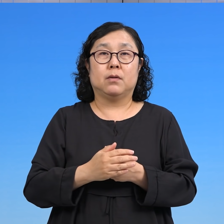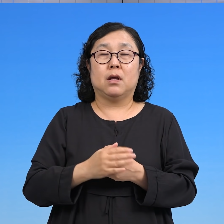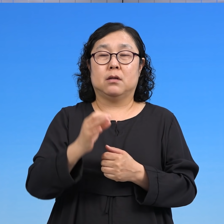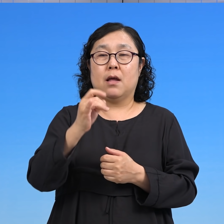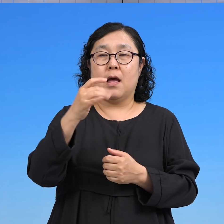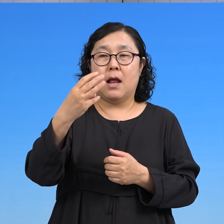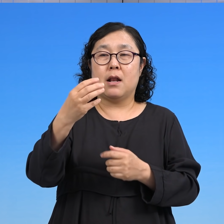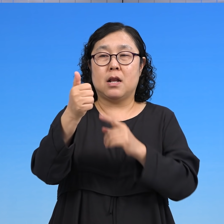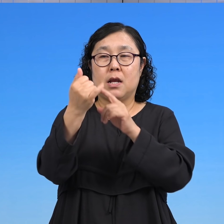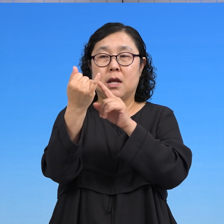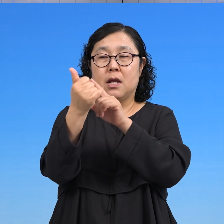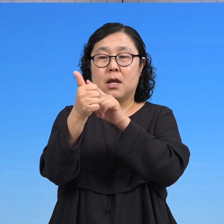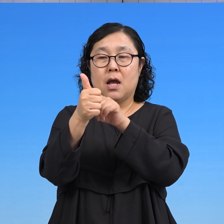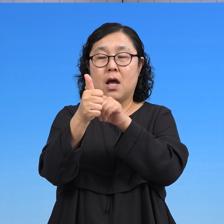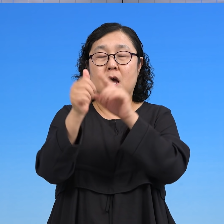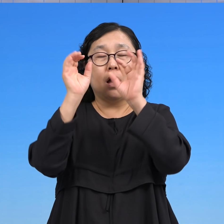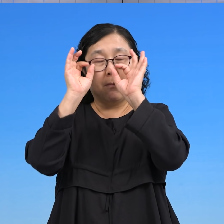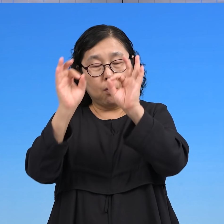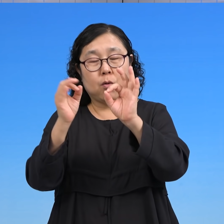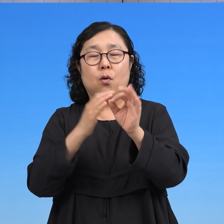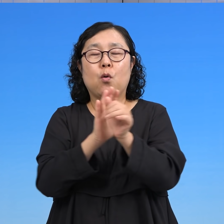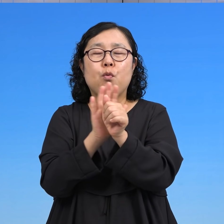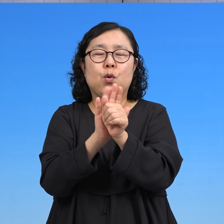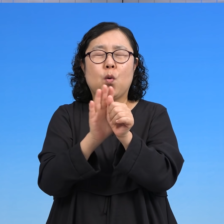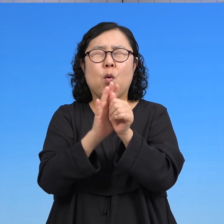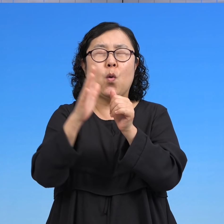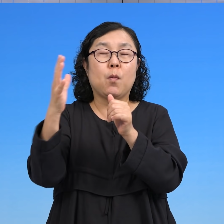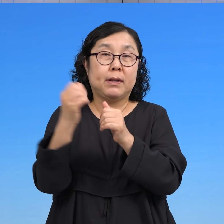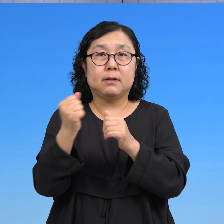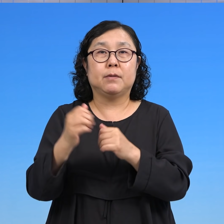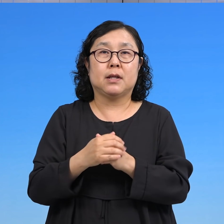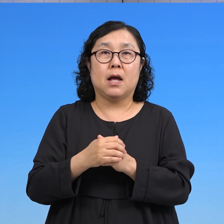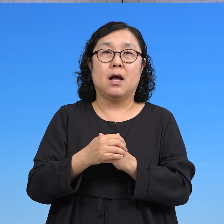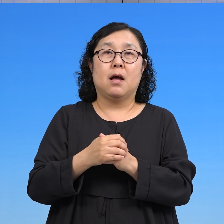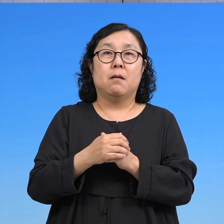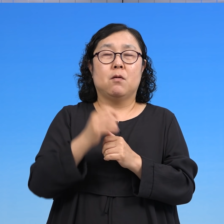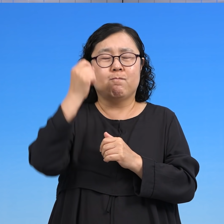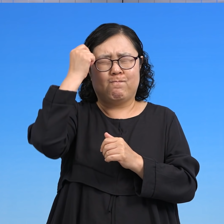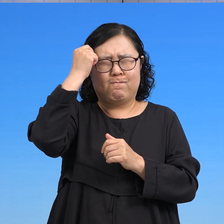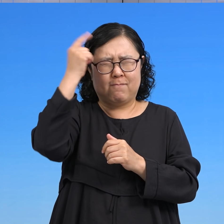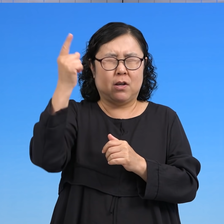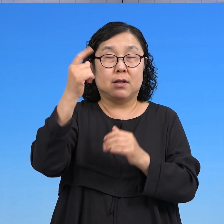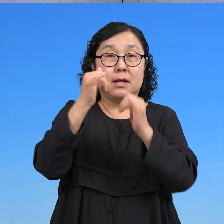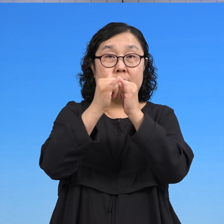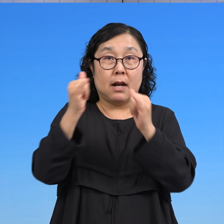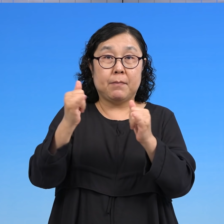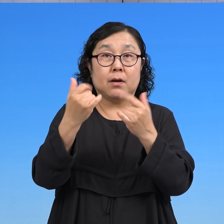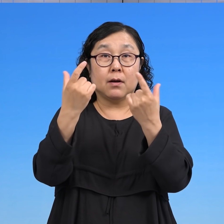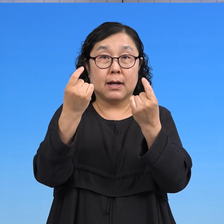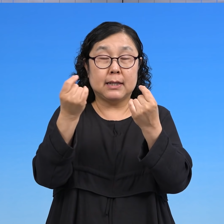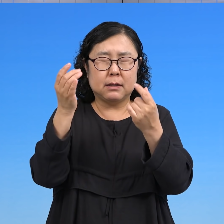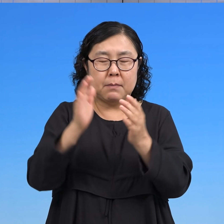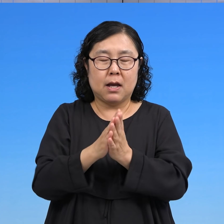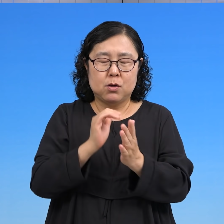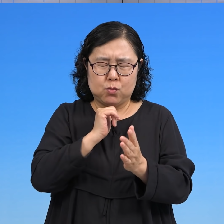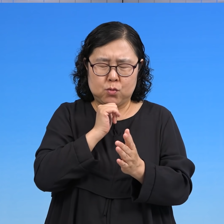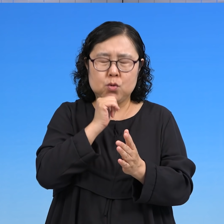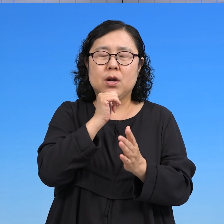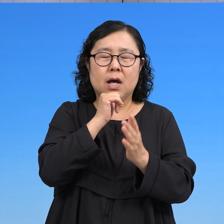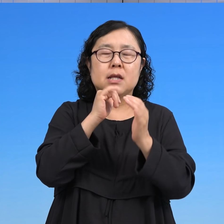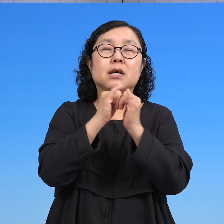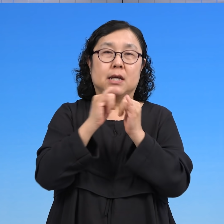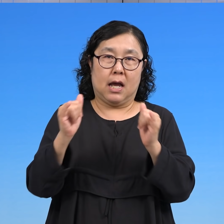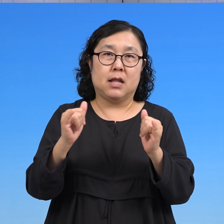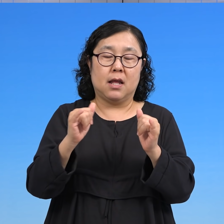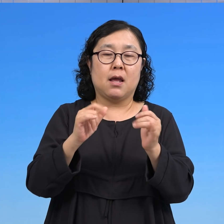위로를 많이 받습니다. 아무리 강력한 것 같고 뭐 대단한 영웅인 것 같아도요, 초라한